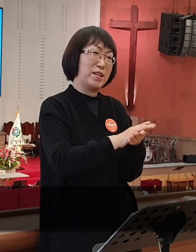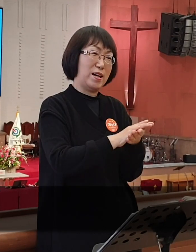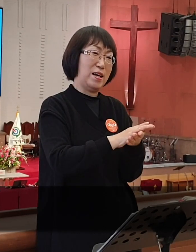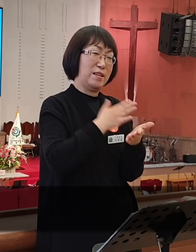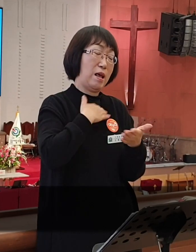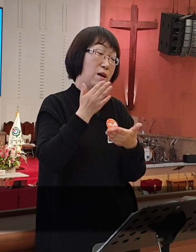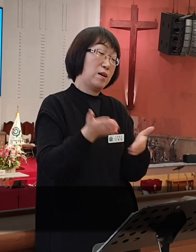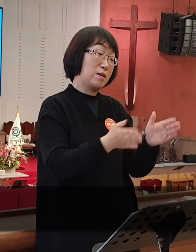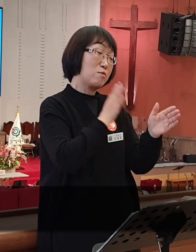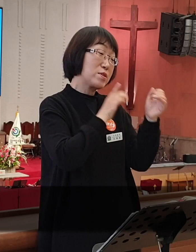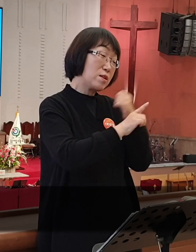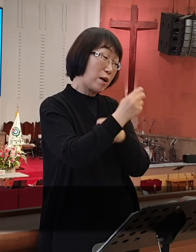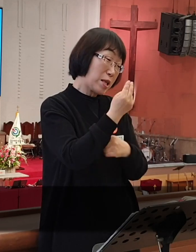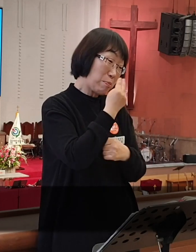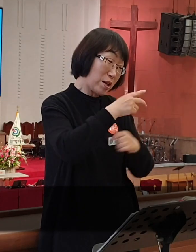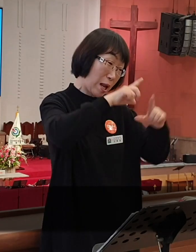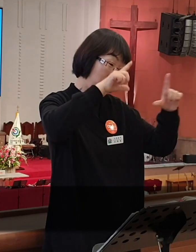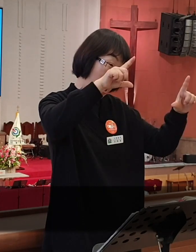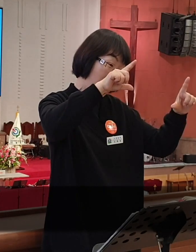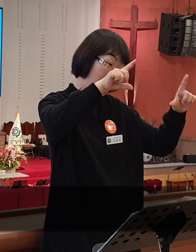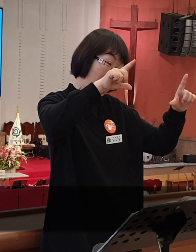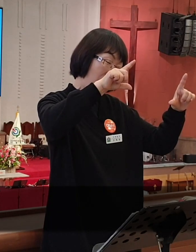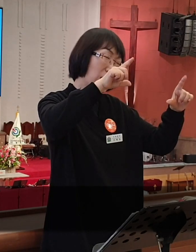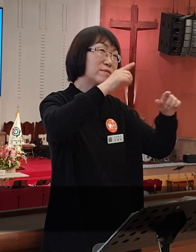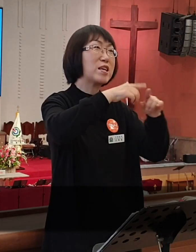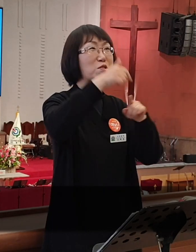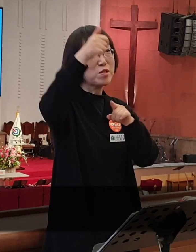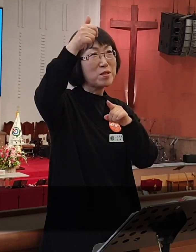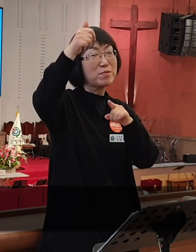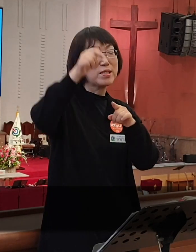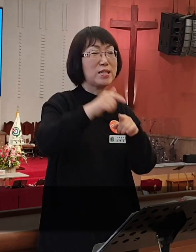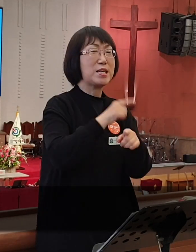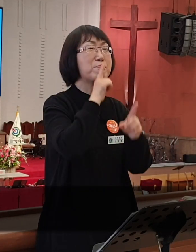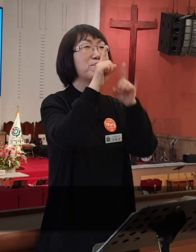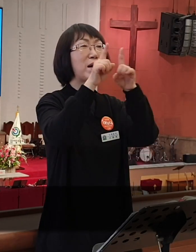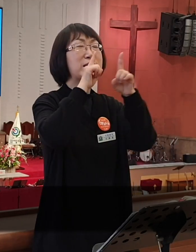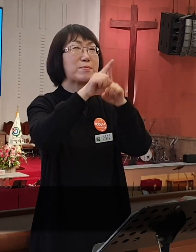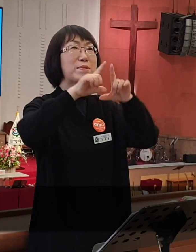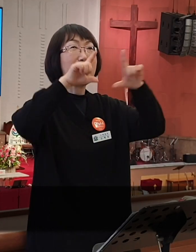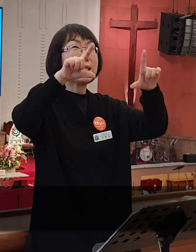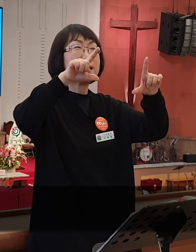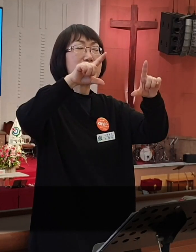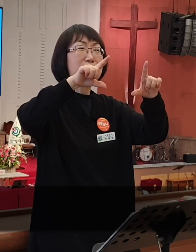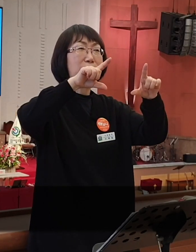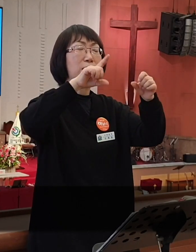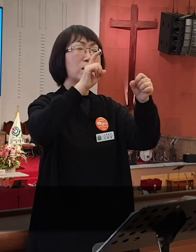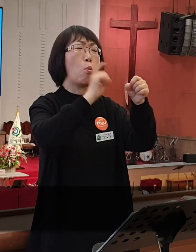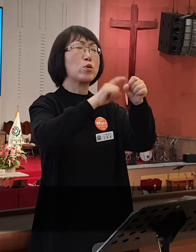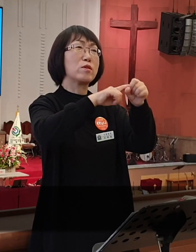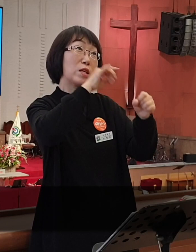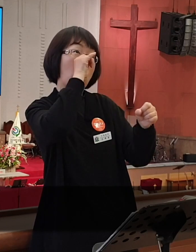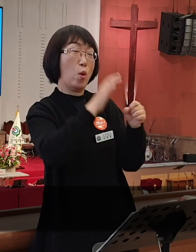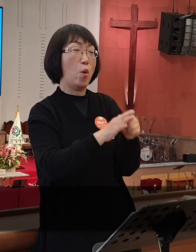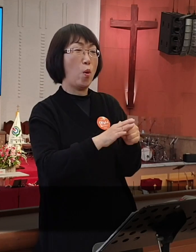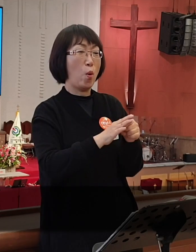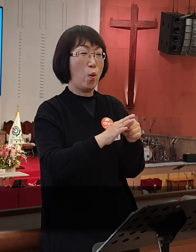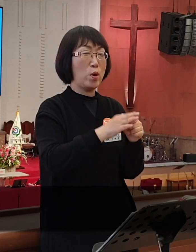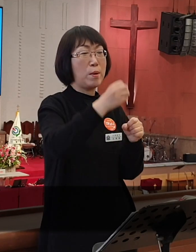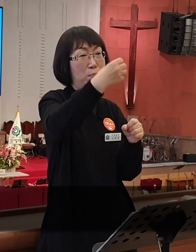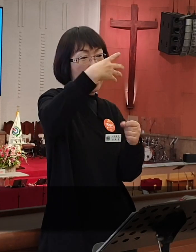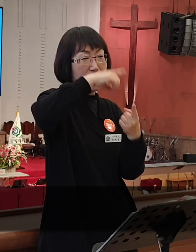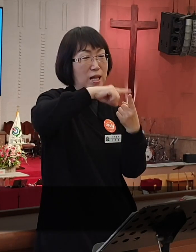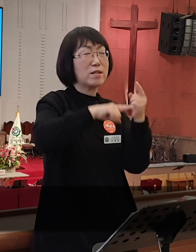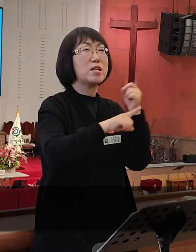내가 길이요 진리요 생명이다 라고 말씀하신 예수님은 이 말씀을 하신 맥락이 있고요. 왜 이 이야기를 했는지